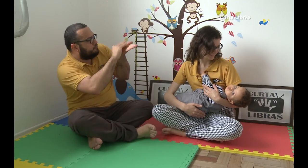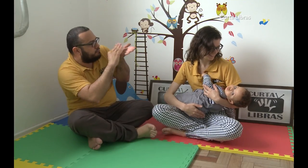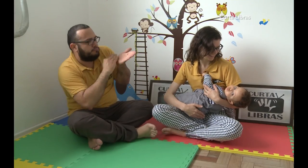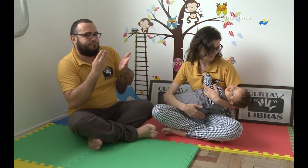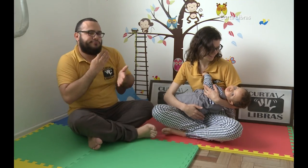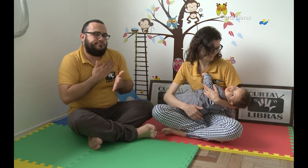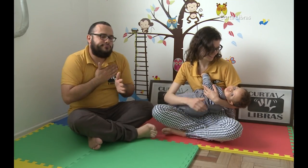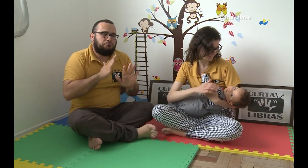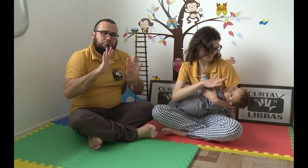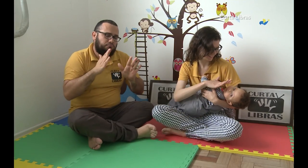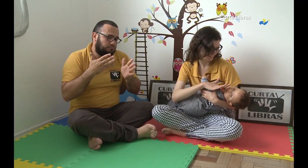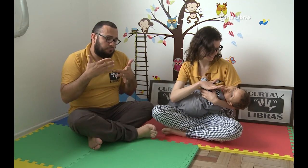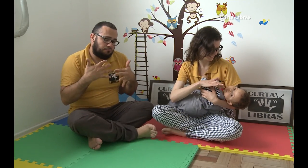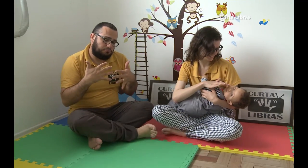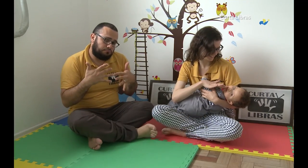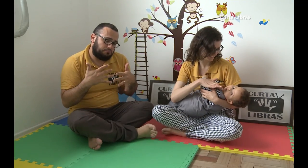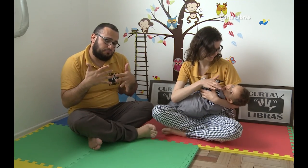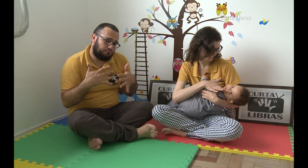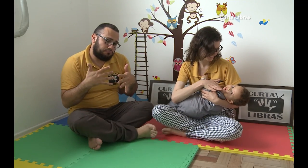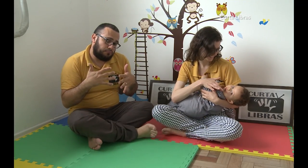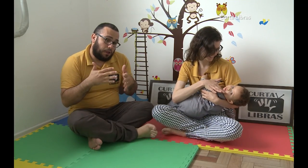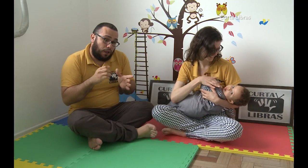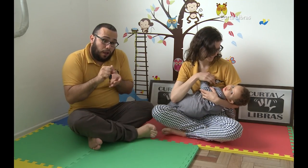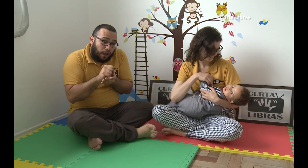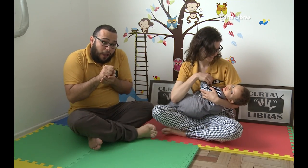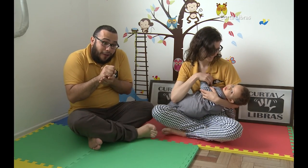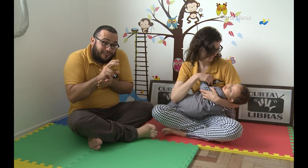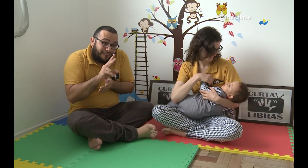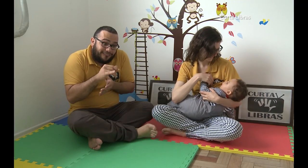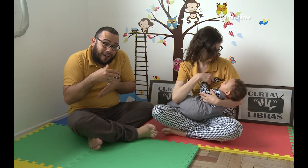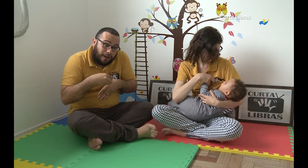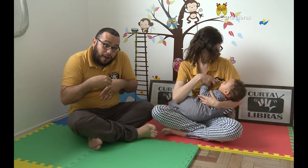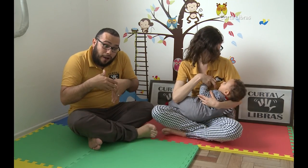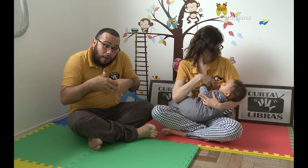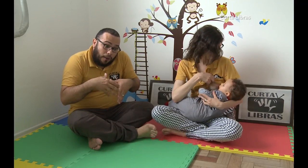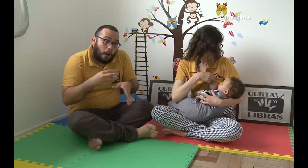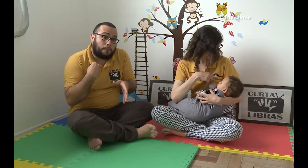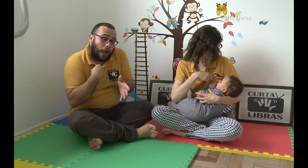Só quando a Fiorella nasceu O médico pegou ela no colo Aí eu vi ela